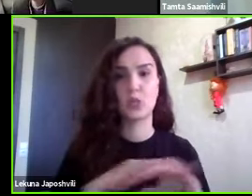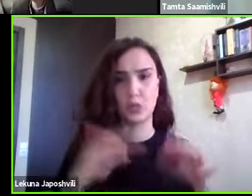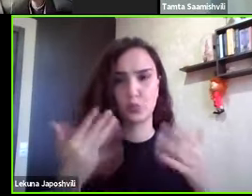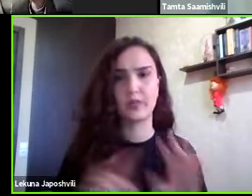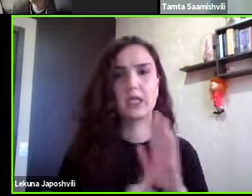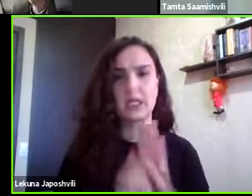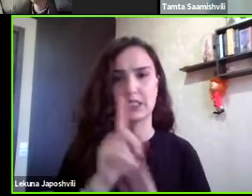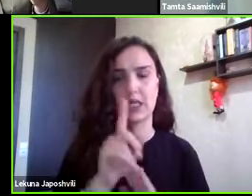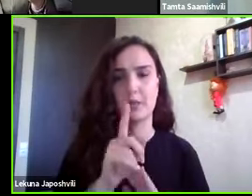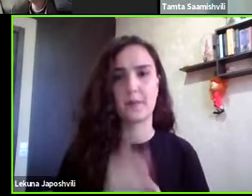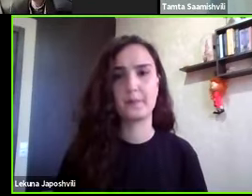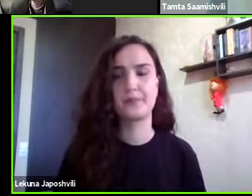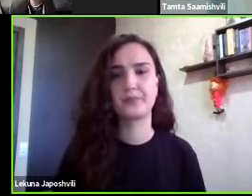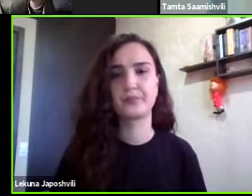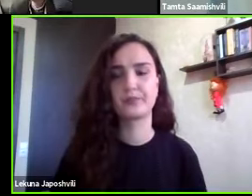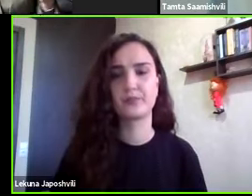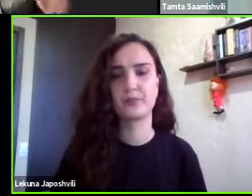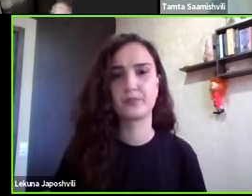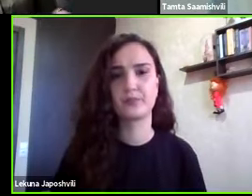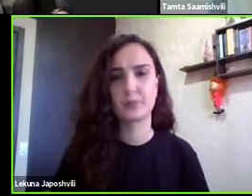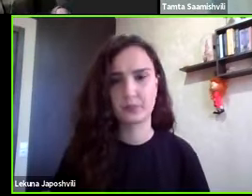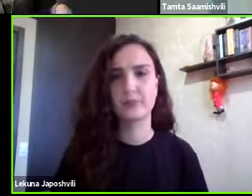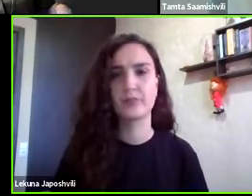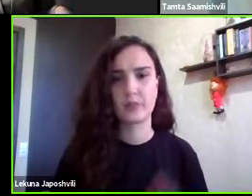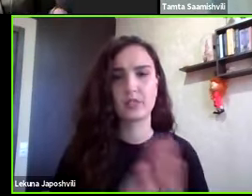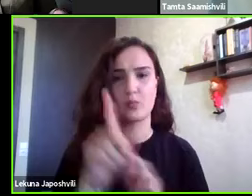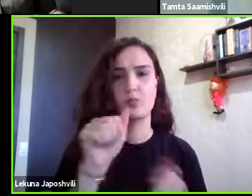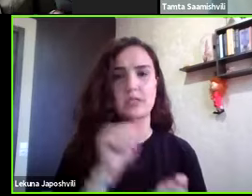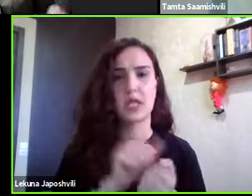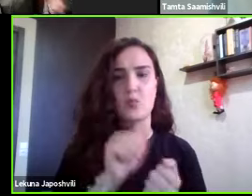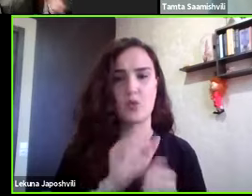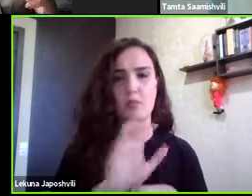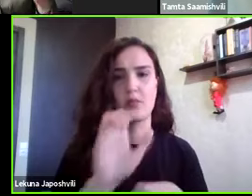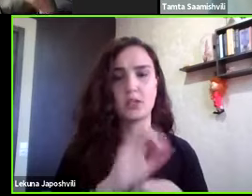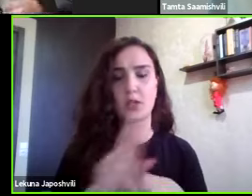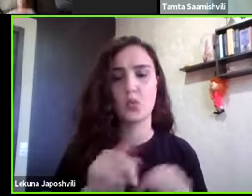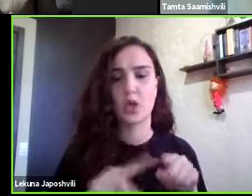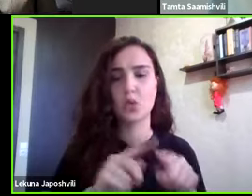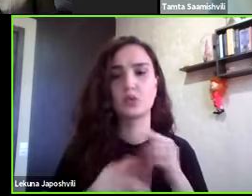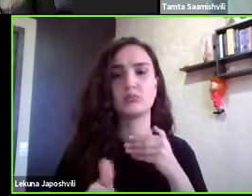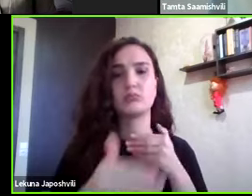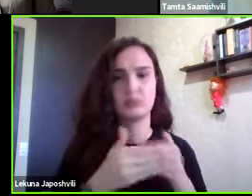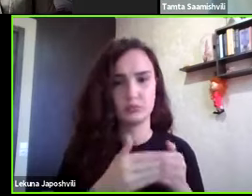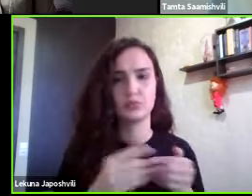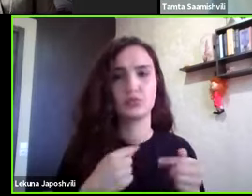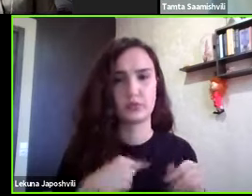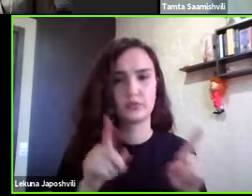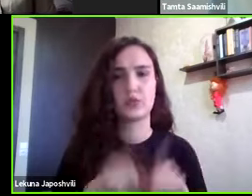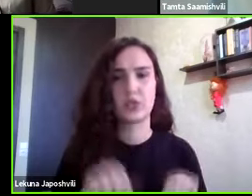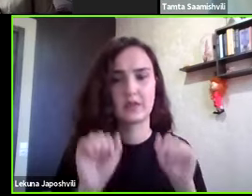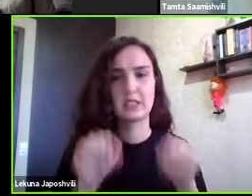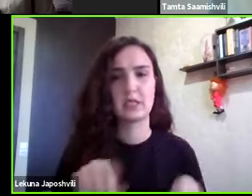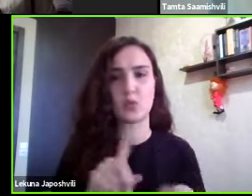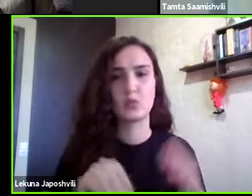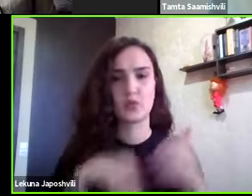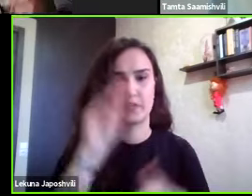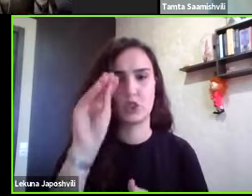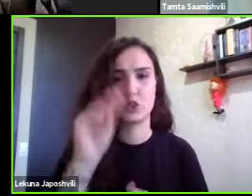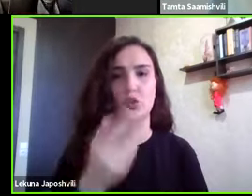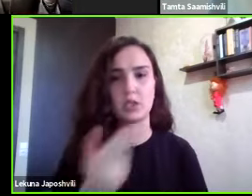დაიწყება ეს იგი წარმოება და ალბათ უახლოეს ხანში ჩვენ შეგვეძლება რომ შევიძინოთ.